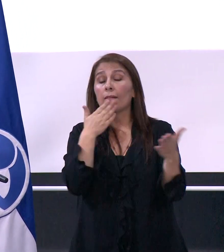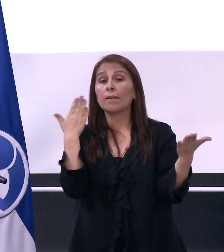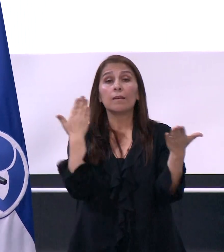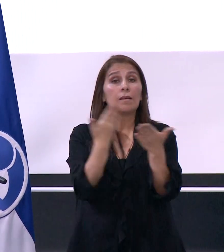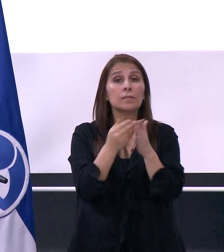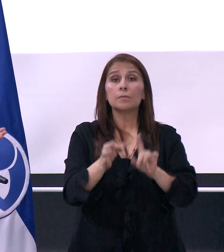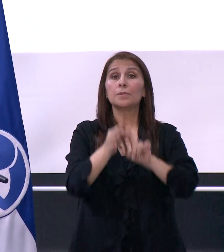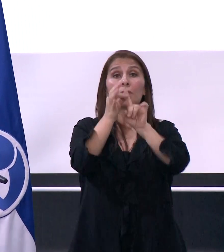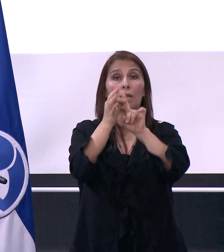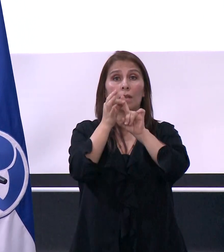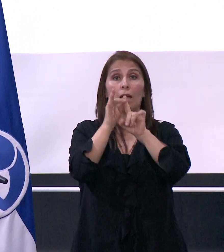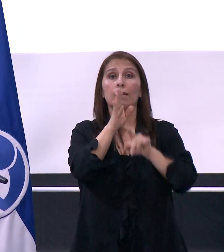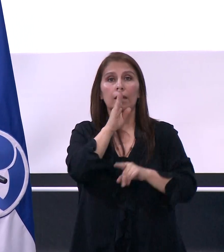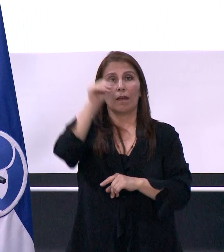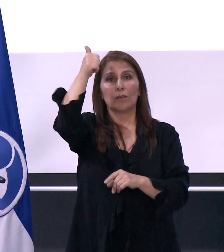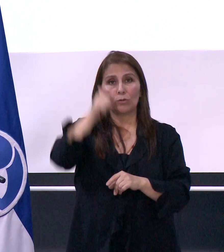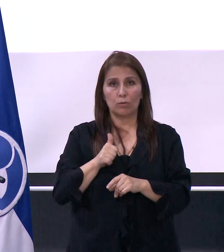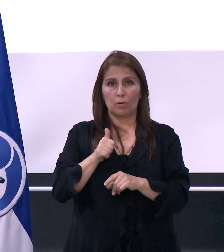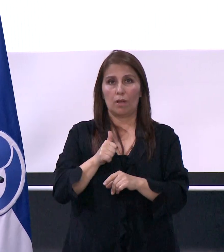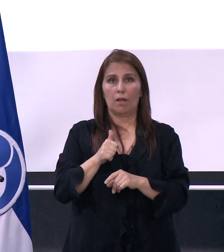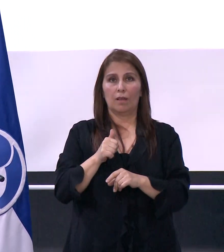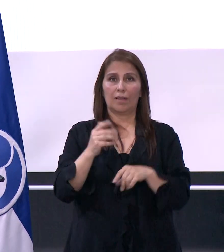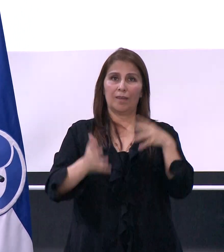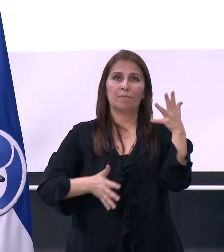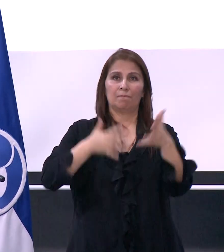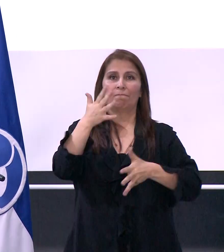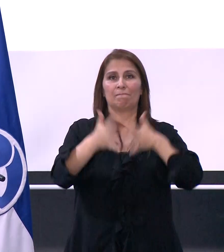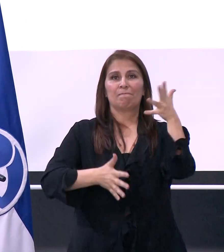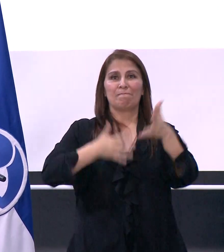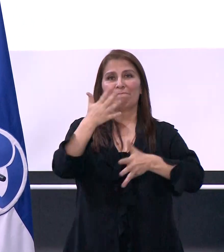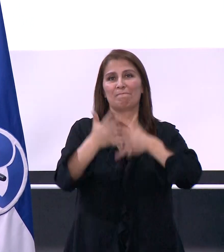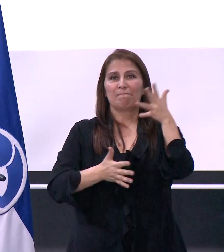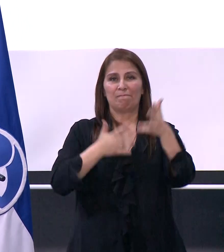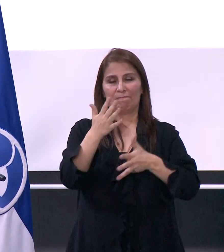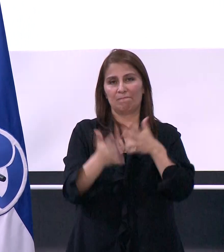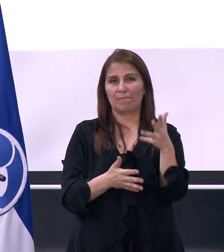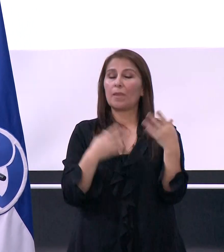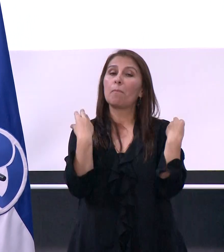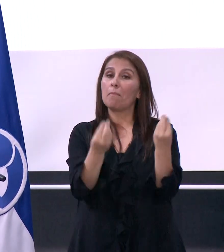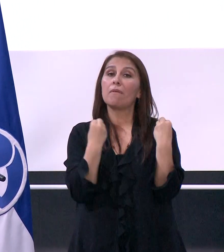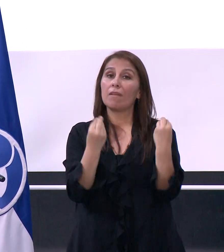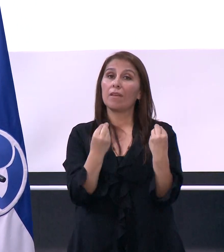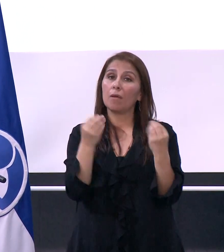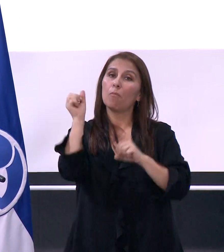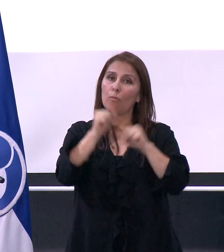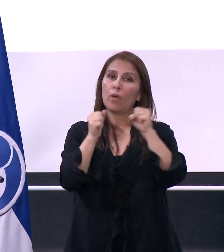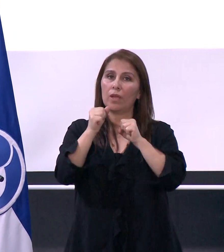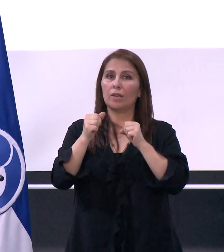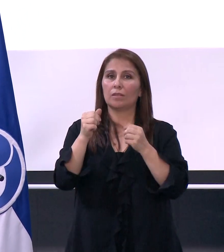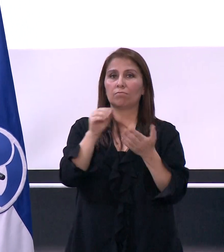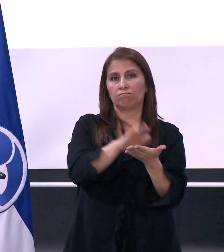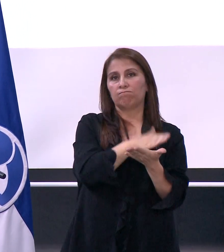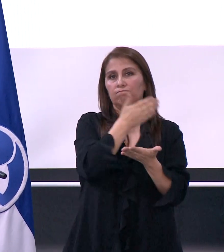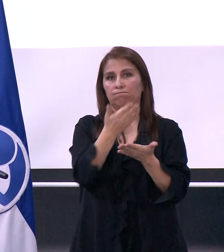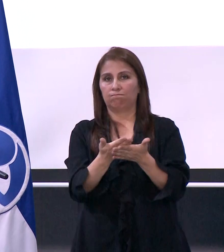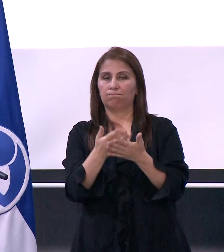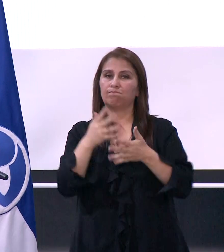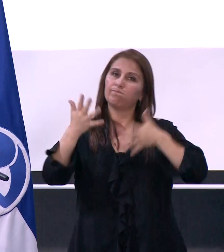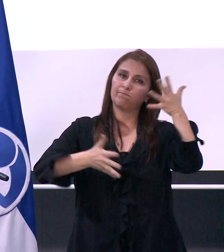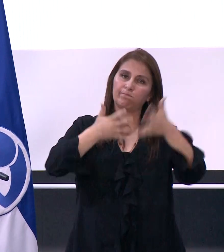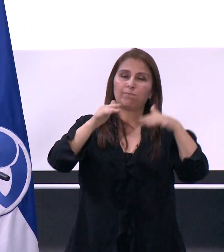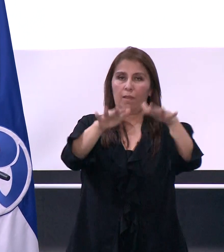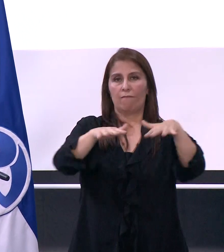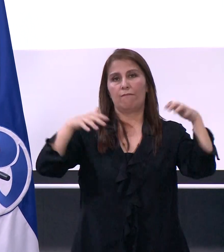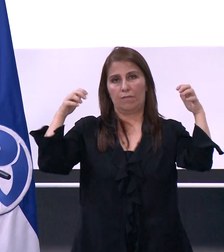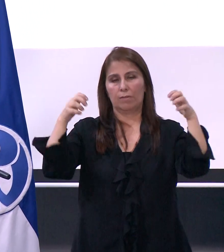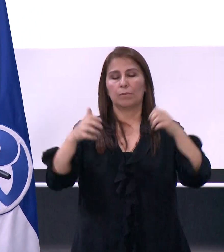a sonia que no ha parado de mover sus manos para hacer la traducción de este evento